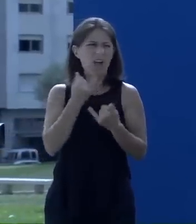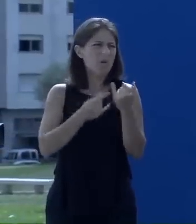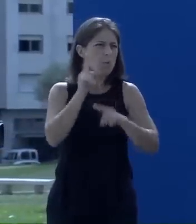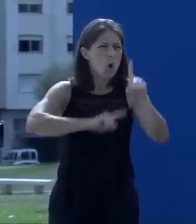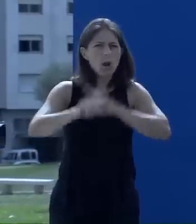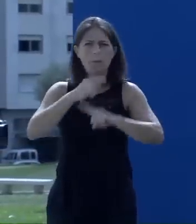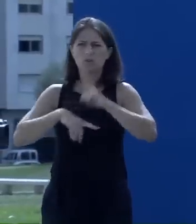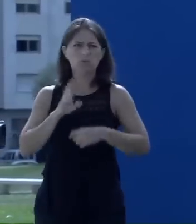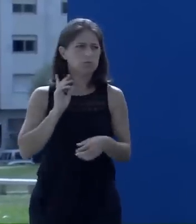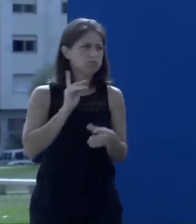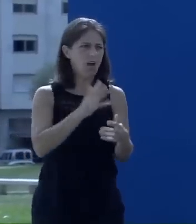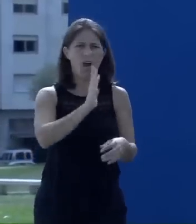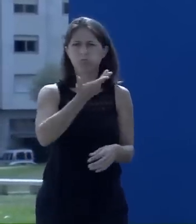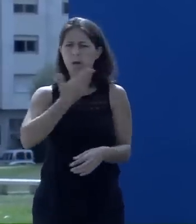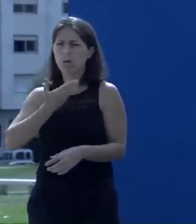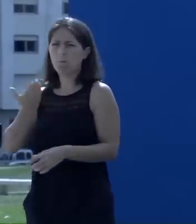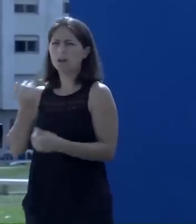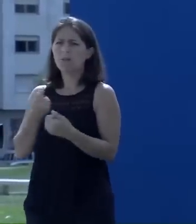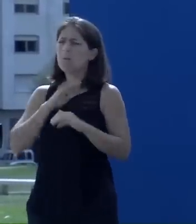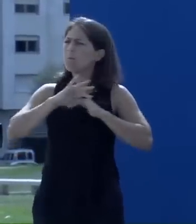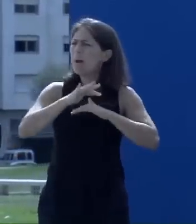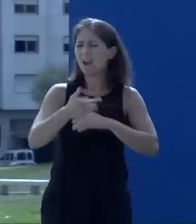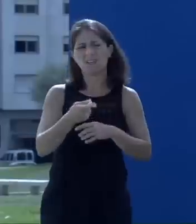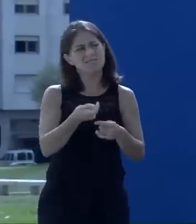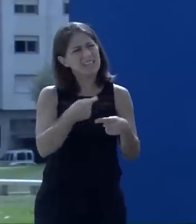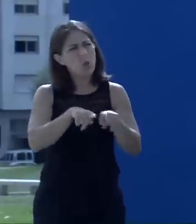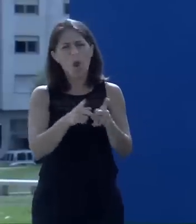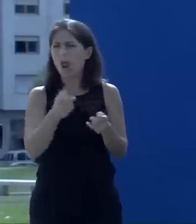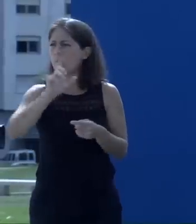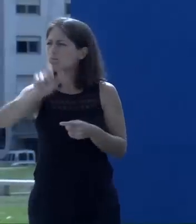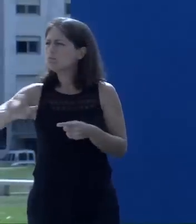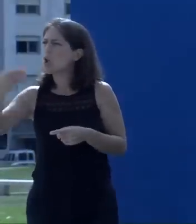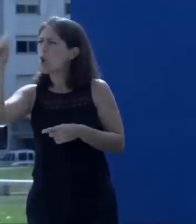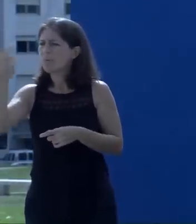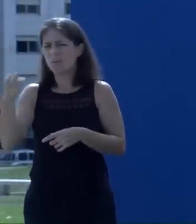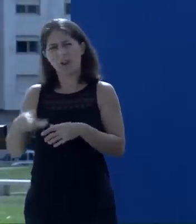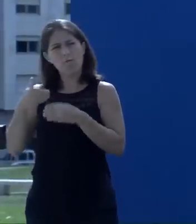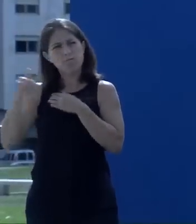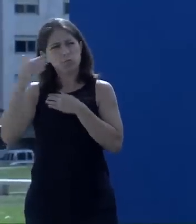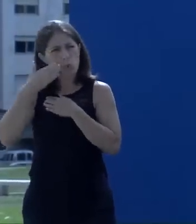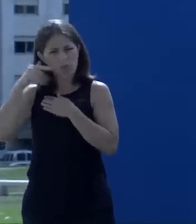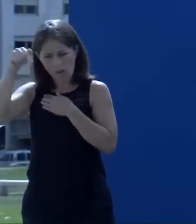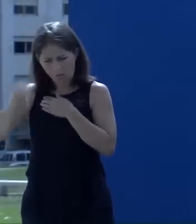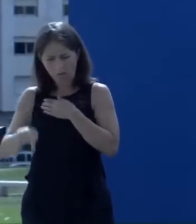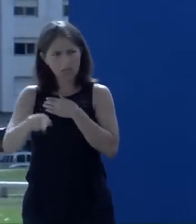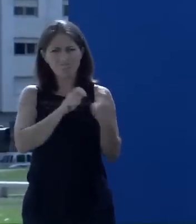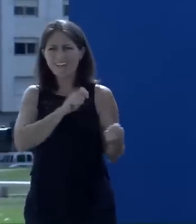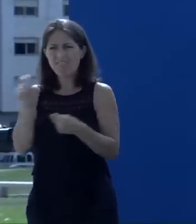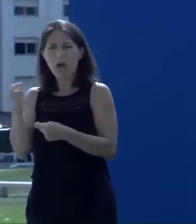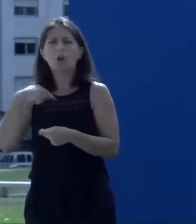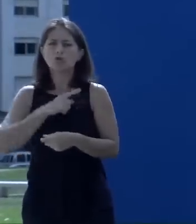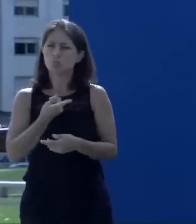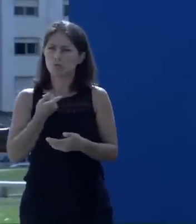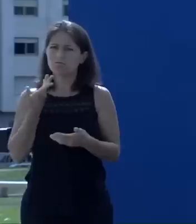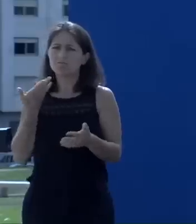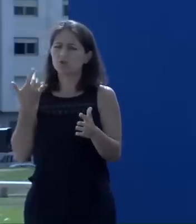o que representa En Marea para dotarnos a nós, a mocidade galega, dun futuro digno na nosa terra. E non é algo que